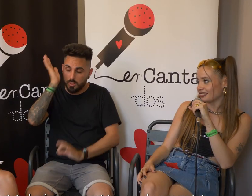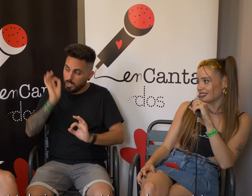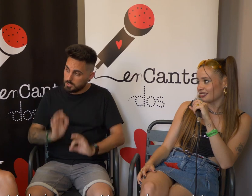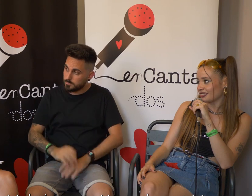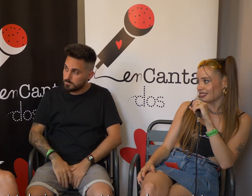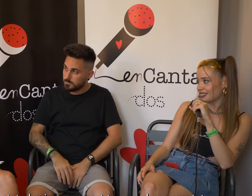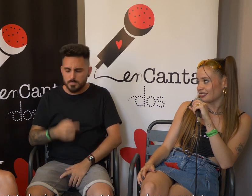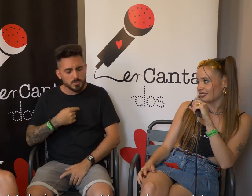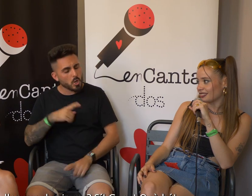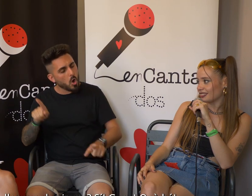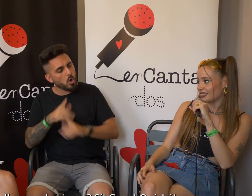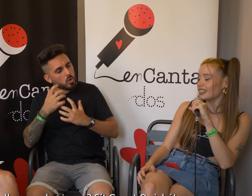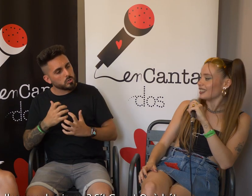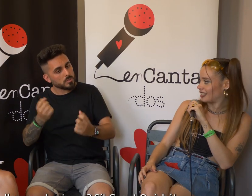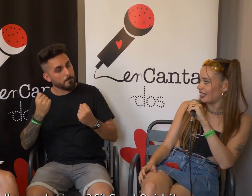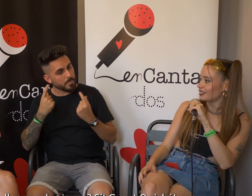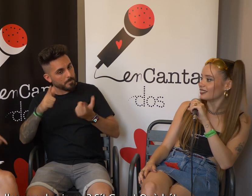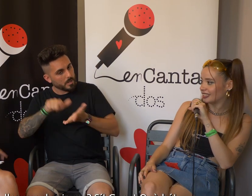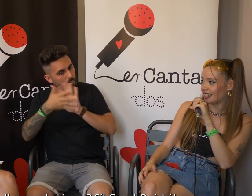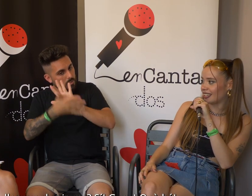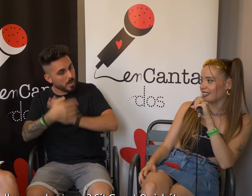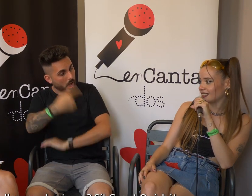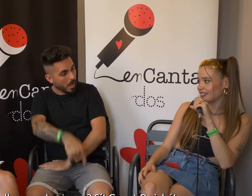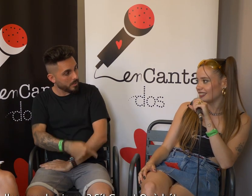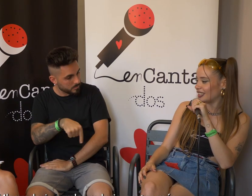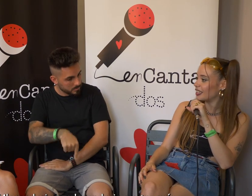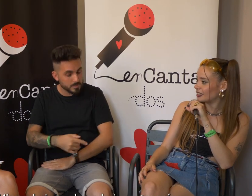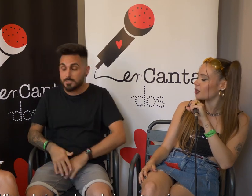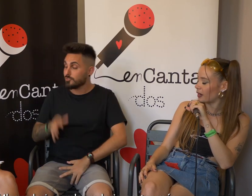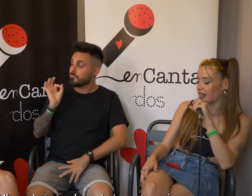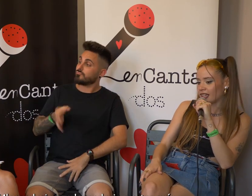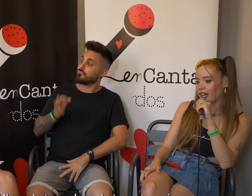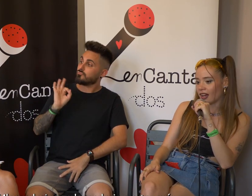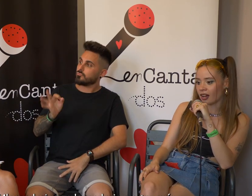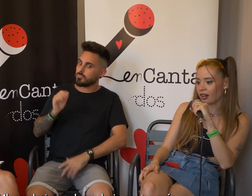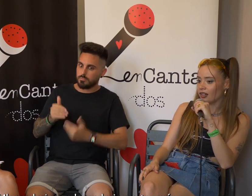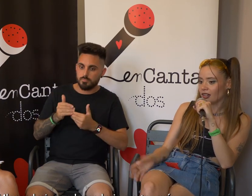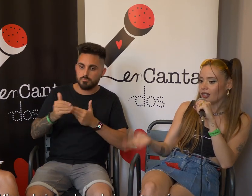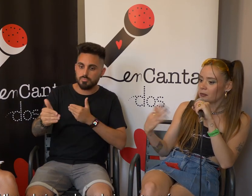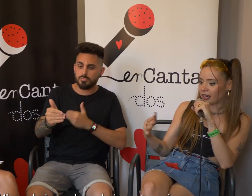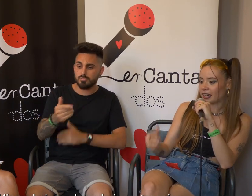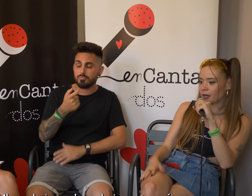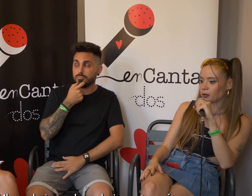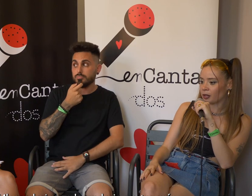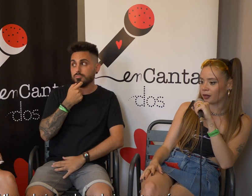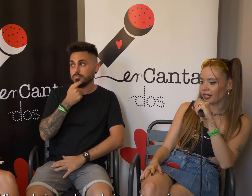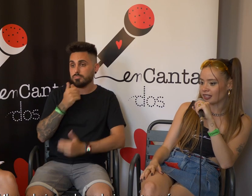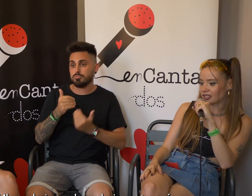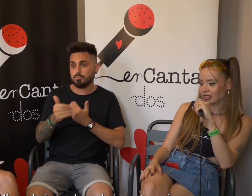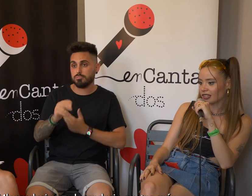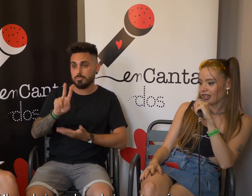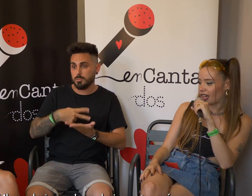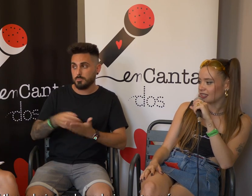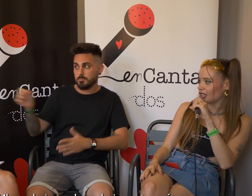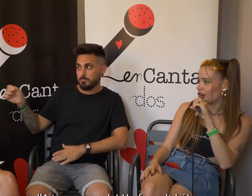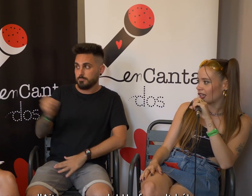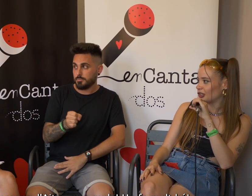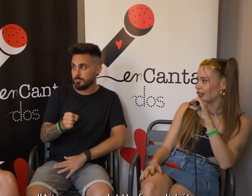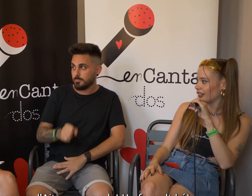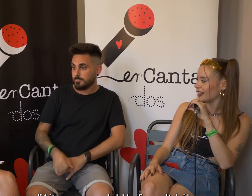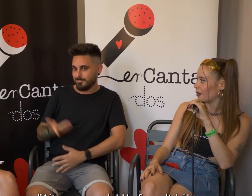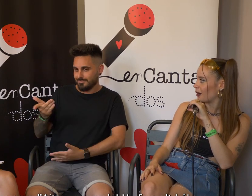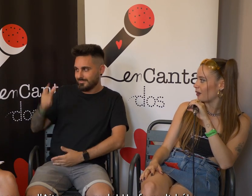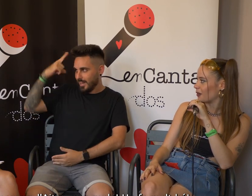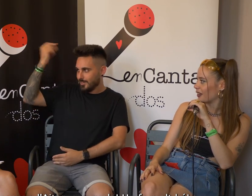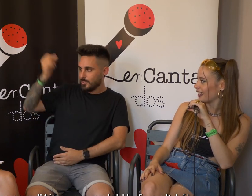El primer concert teu que has contat en llengua de signes? Sí. Uau, sí. Que bé. Sí, sí, m'agradaria portar més aquest senyor,